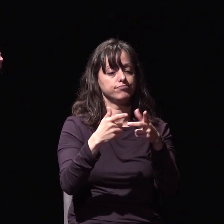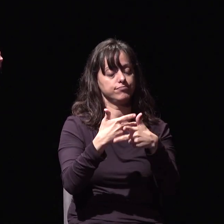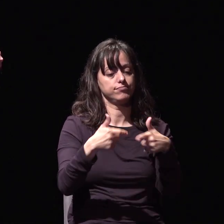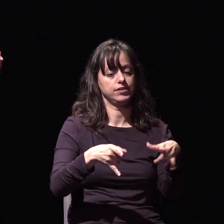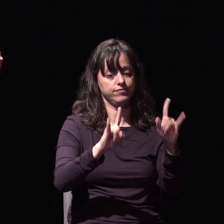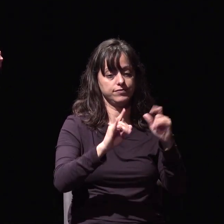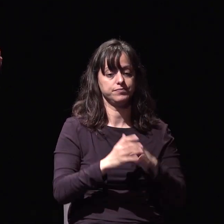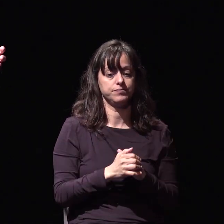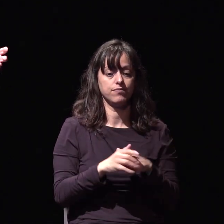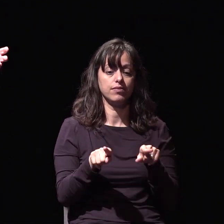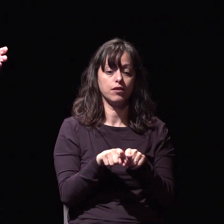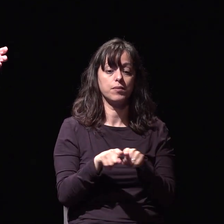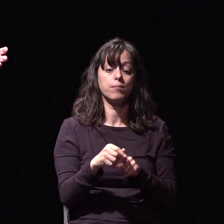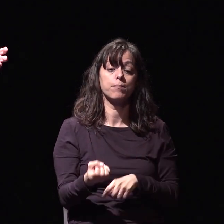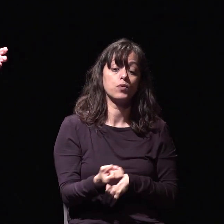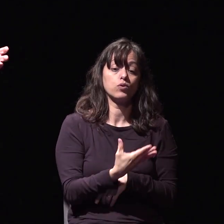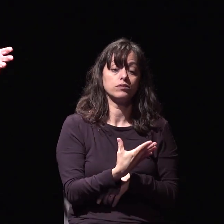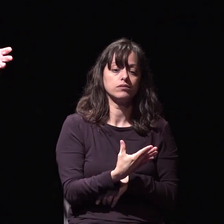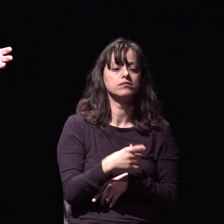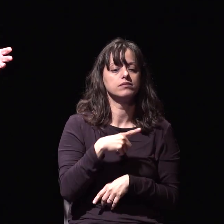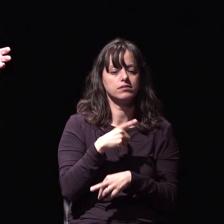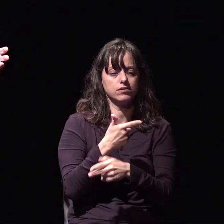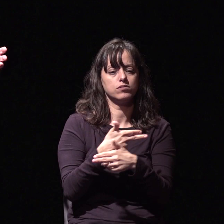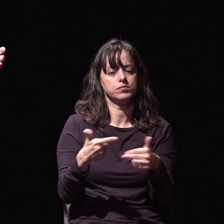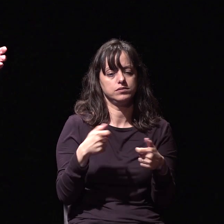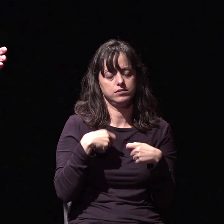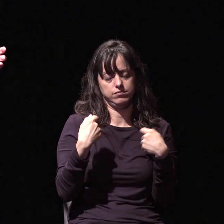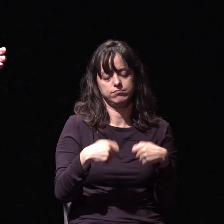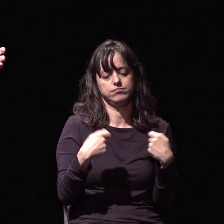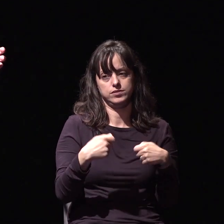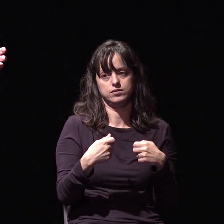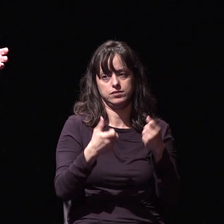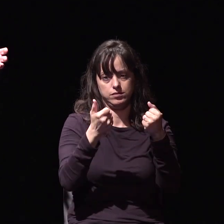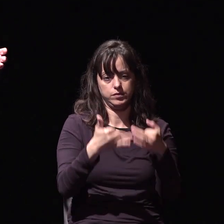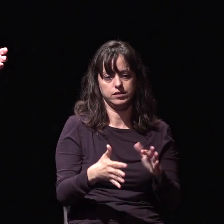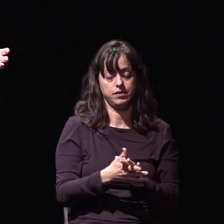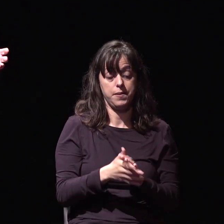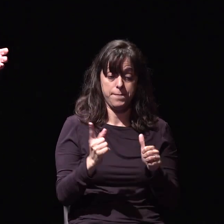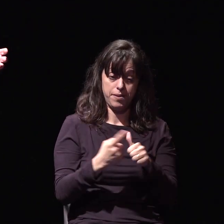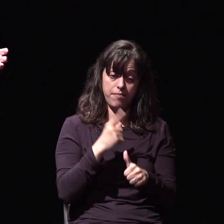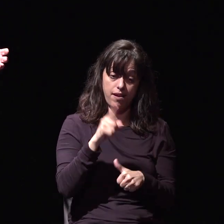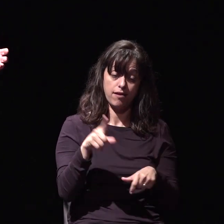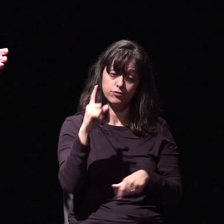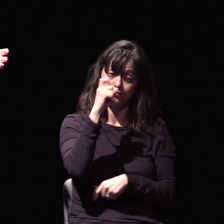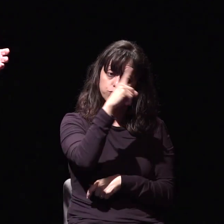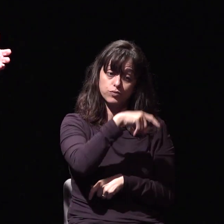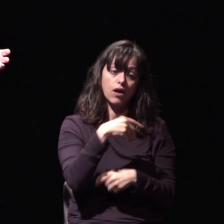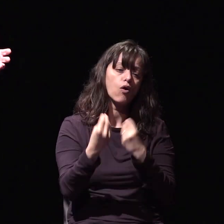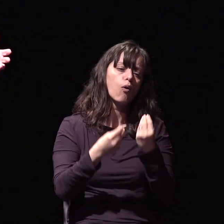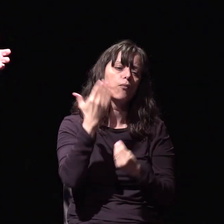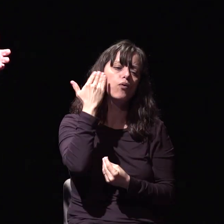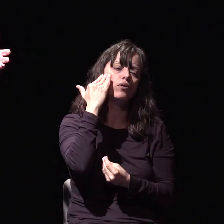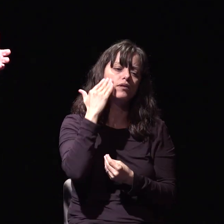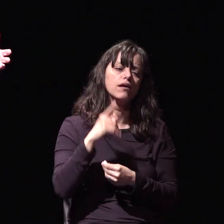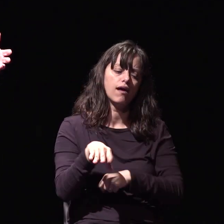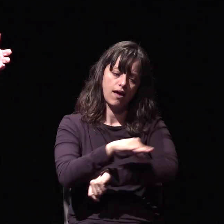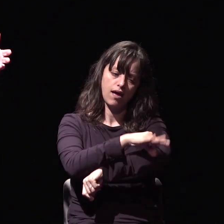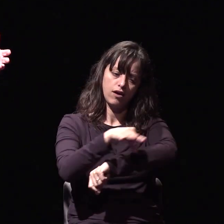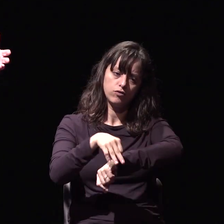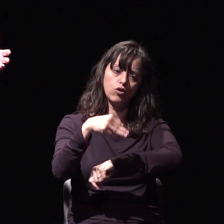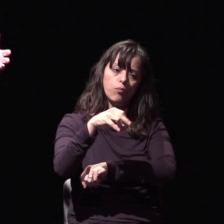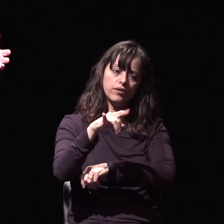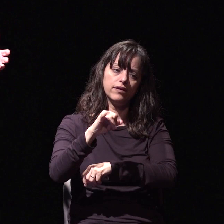moderno, tem algumas questões que eu gostaria de colocar aqui. A primeira é uma dificuldade enorme de se entender que, sim, a arquitetura